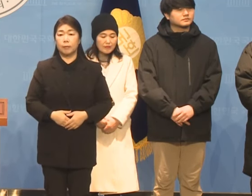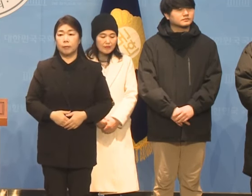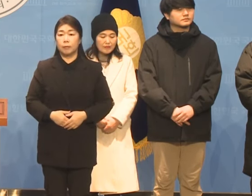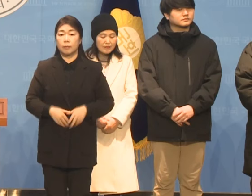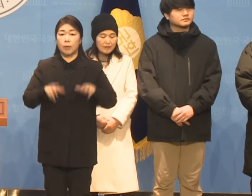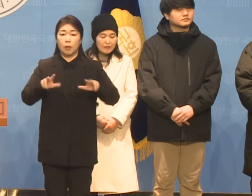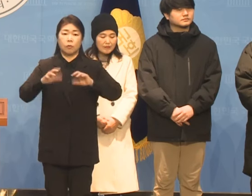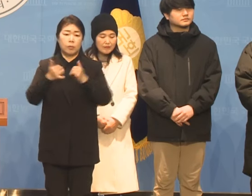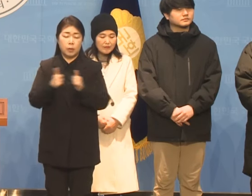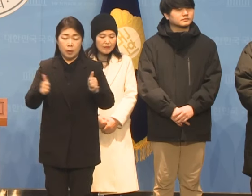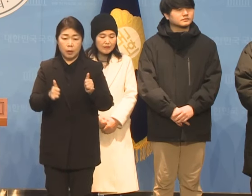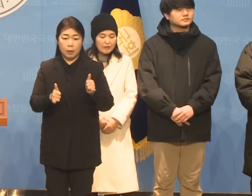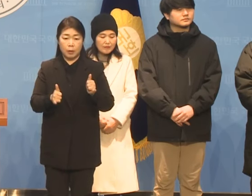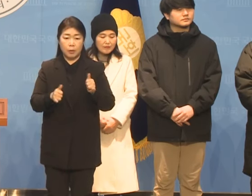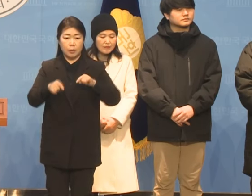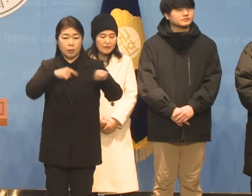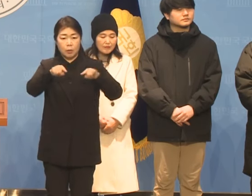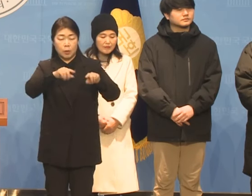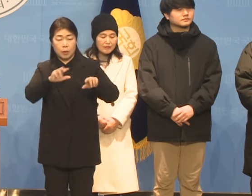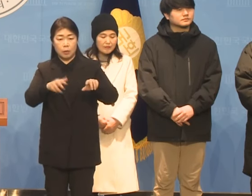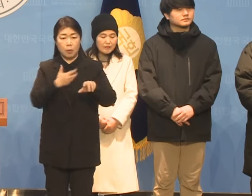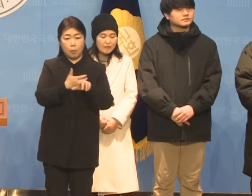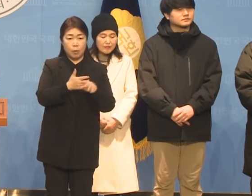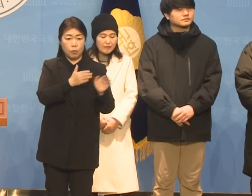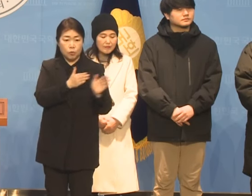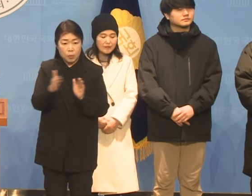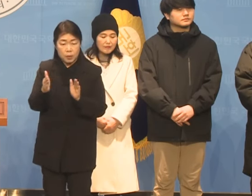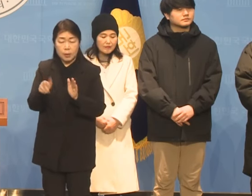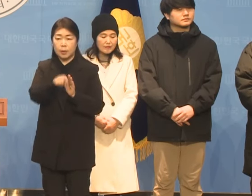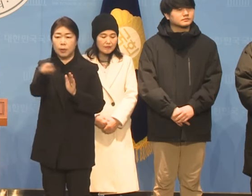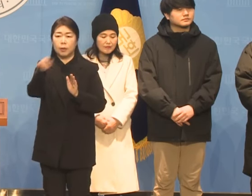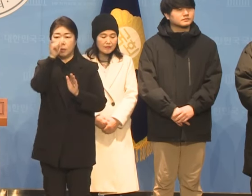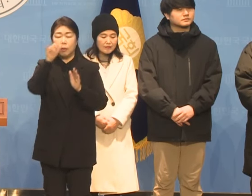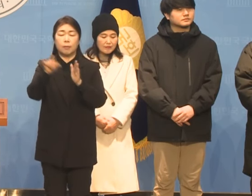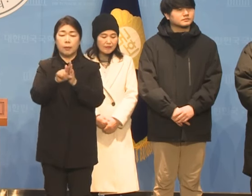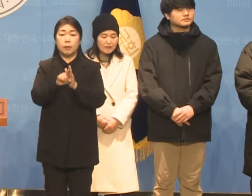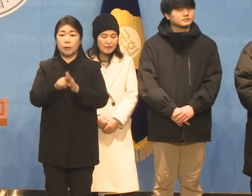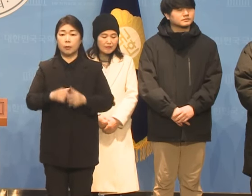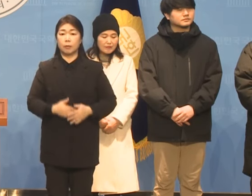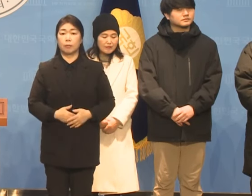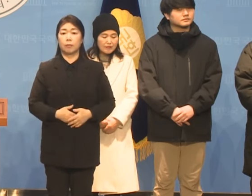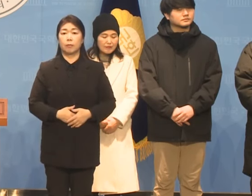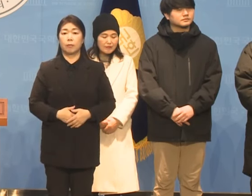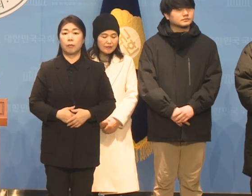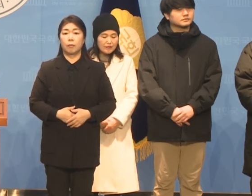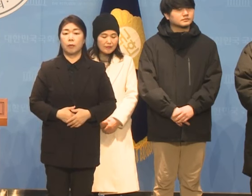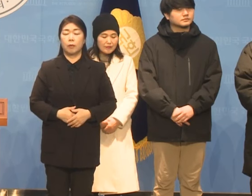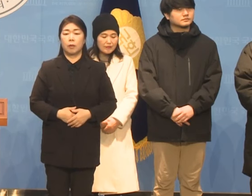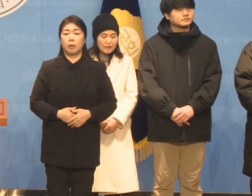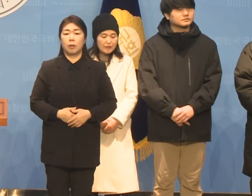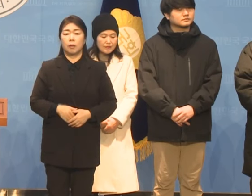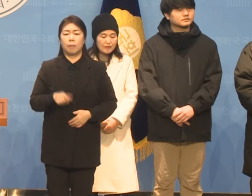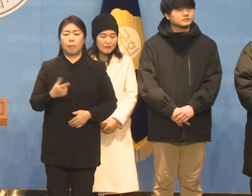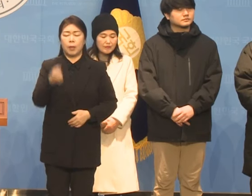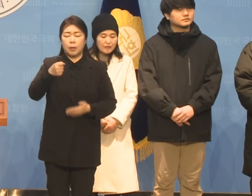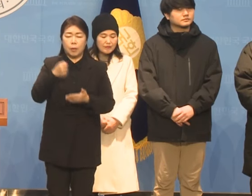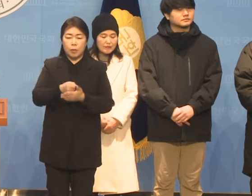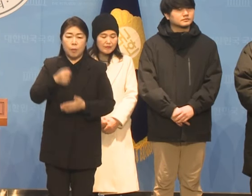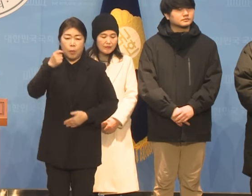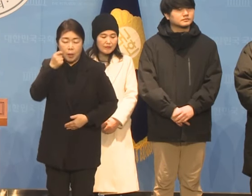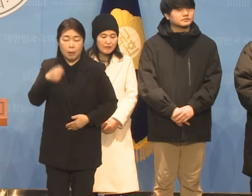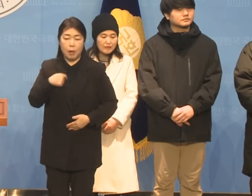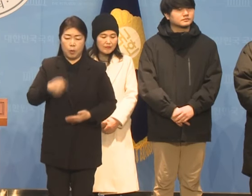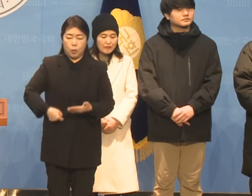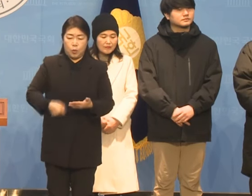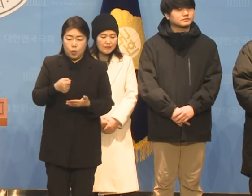정치혁명을 이룰 준비가 되어 있음을 믿습니다. 좀 더 일찍 결심하지 못했던 저의 용기